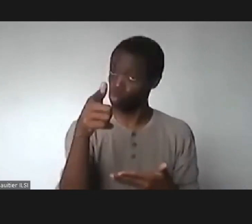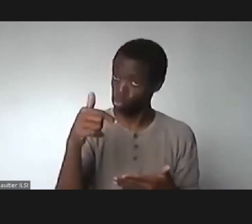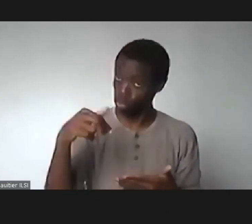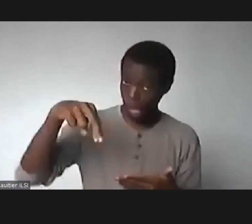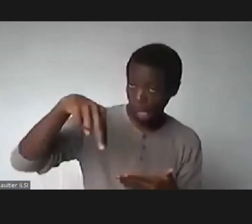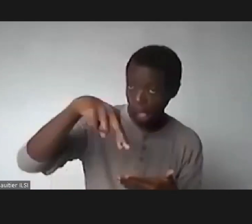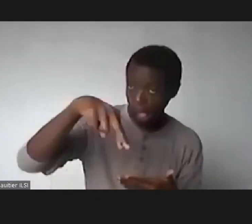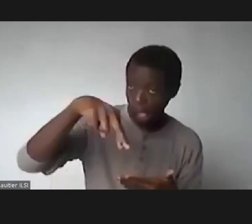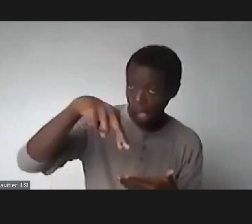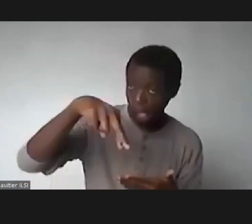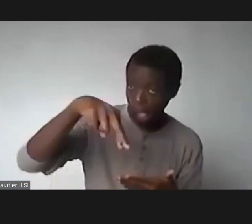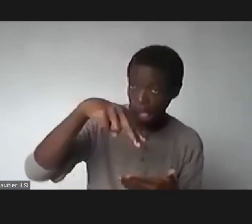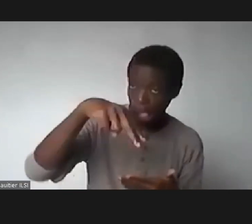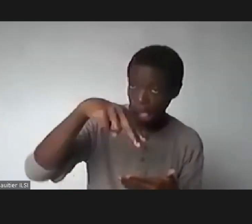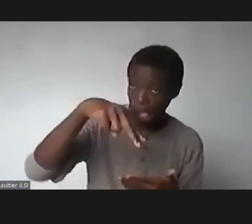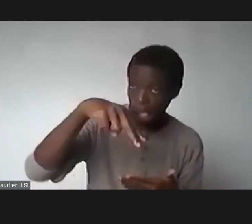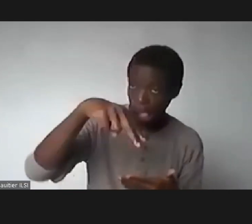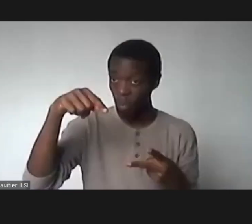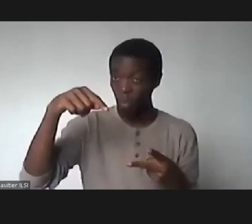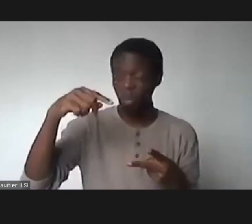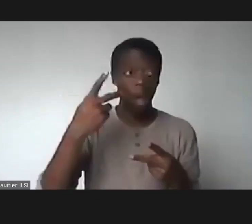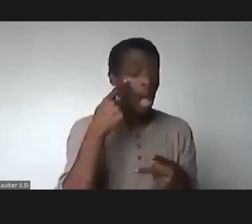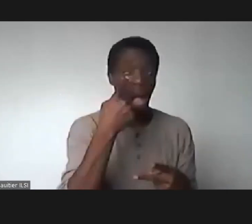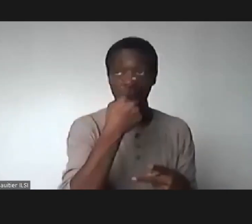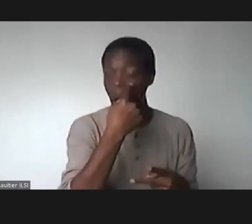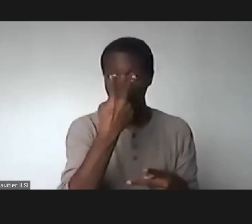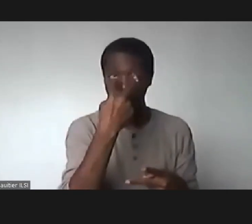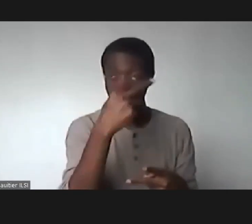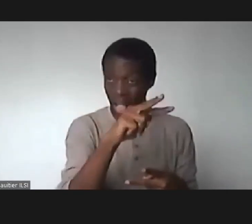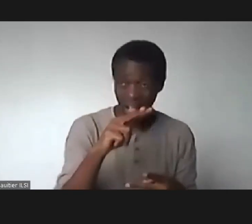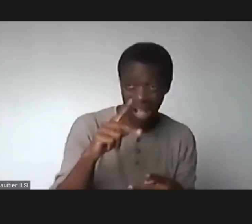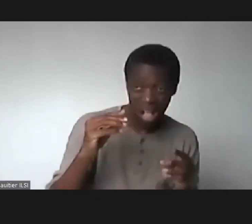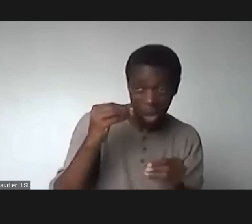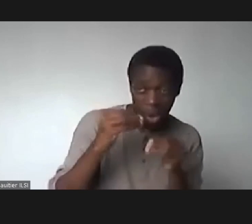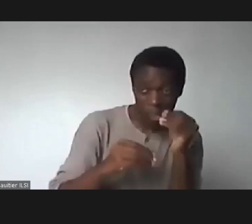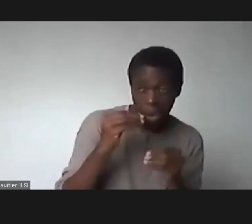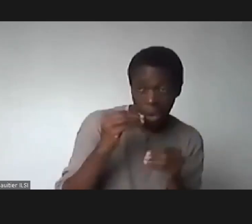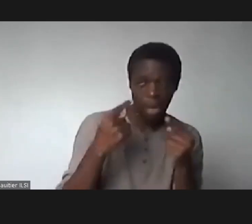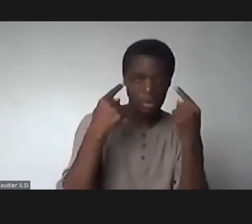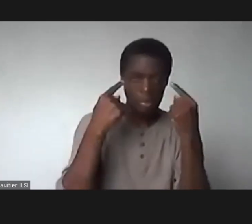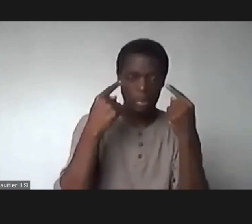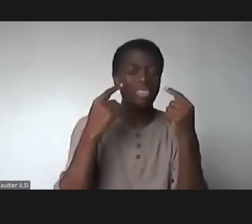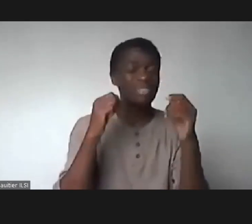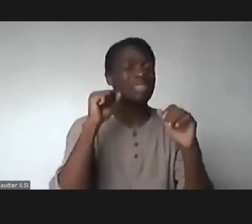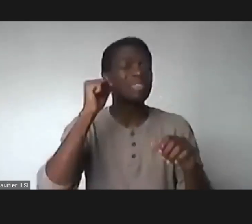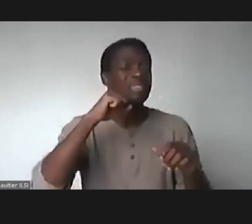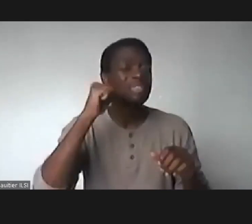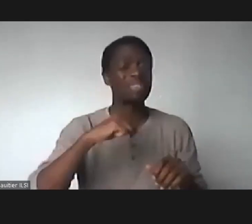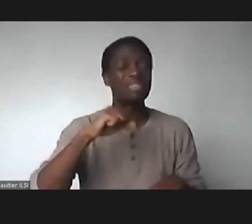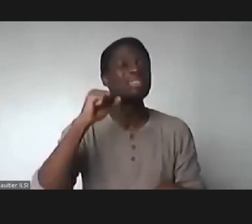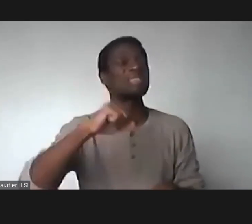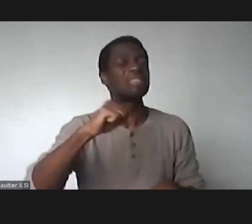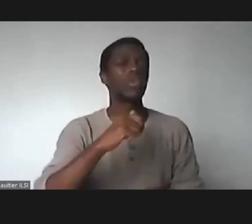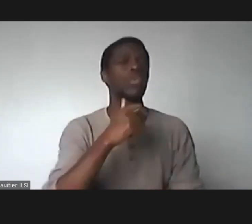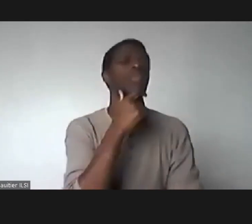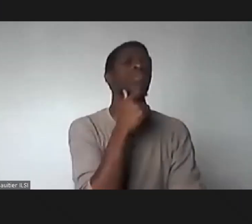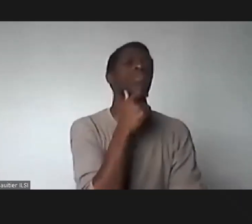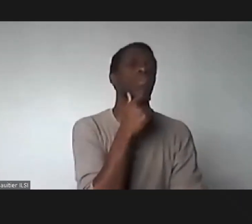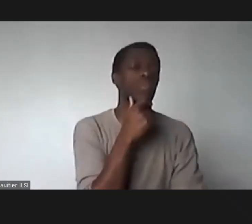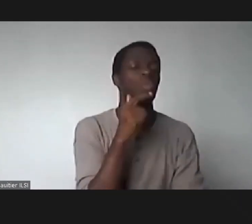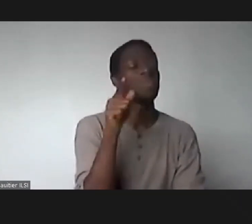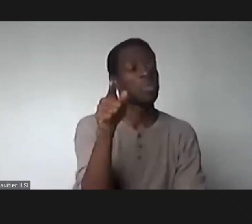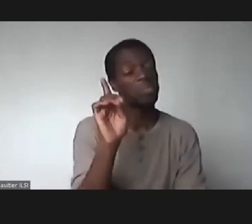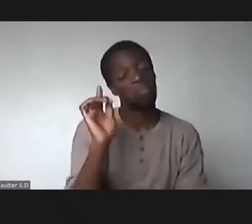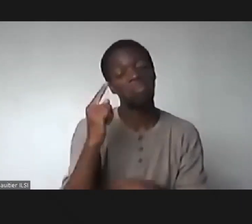use lentes, podemos ahí sí de repente determinar que hay una deficiencia tanto física como una deficiencia visual. pero si tiene